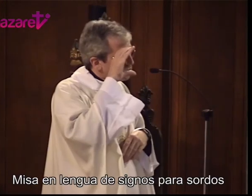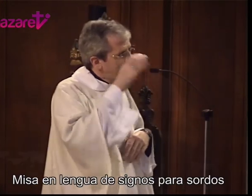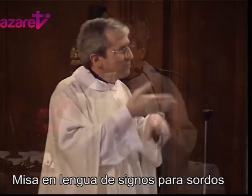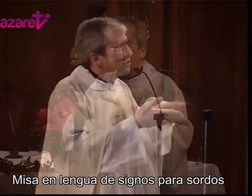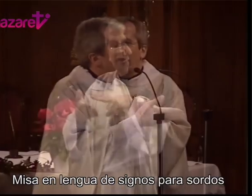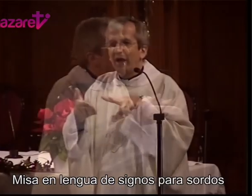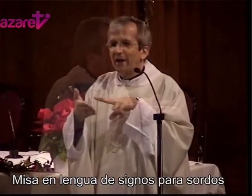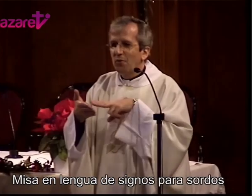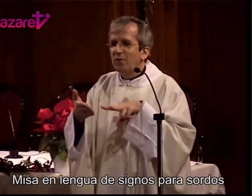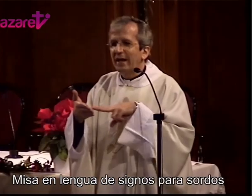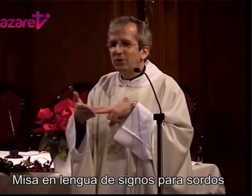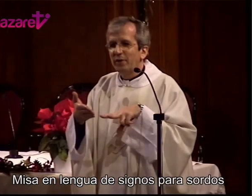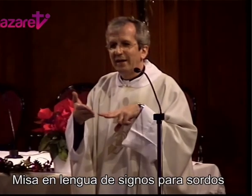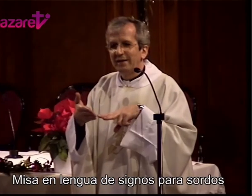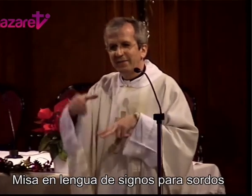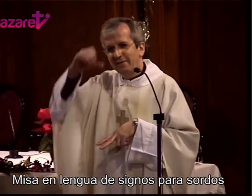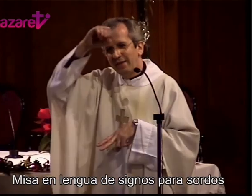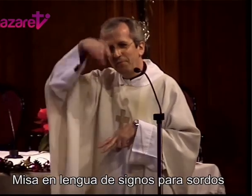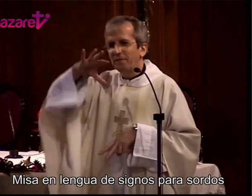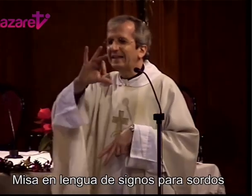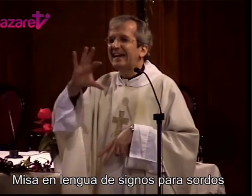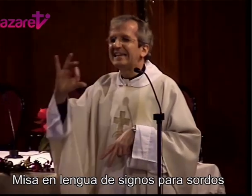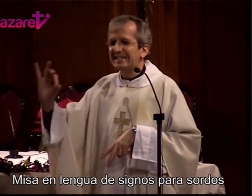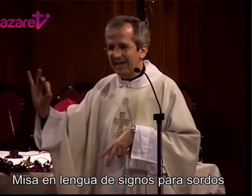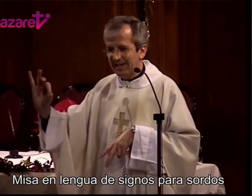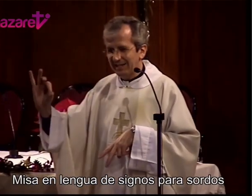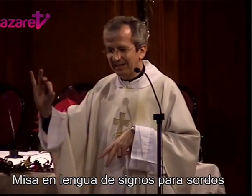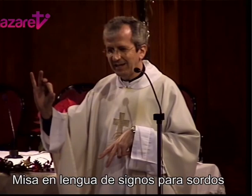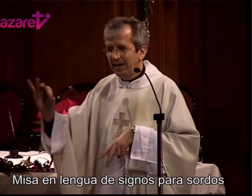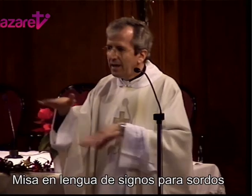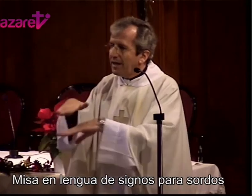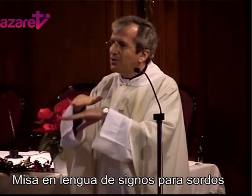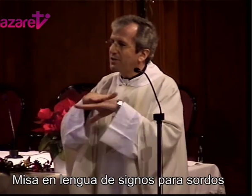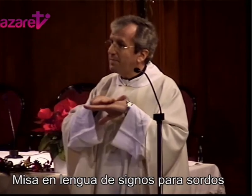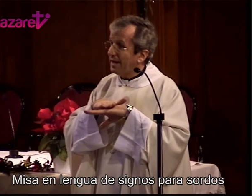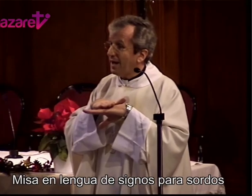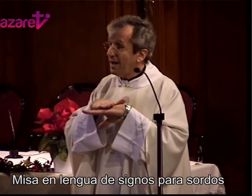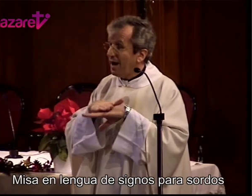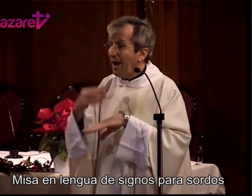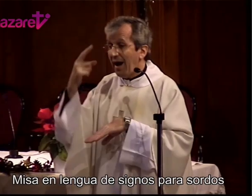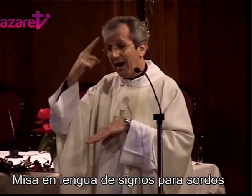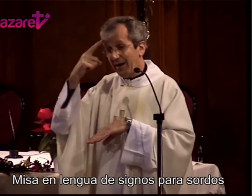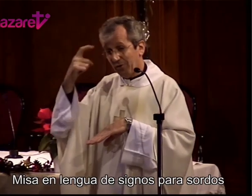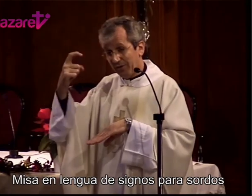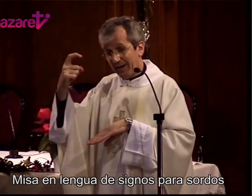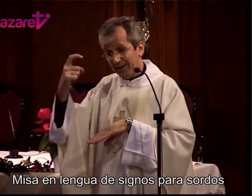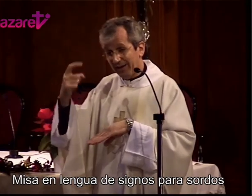Escucharemos ahora una lectura del profeta Isaías, y nos invitará a recordar que